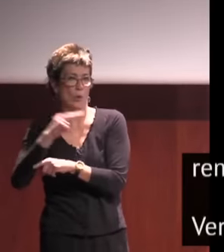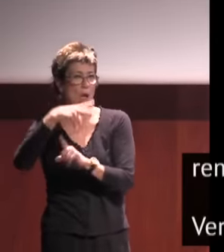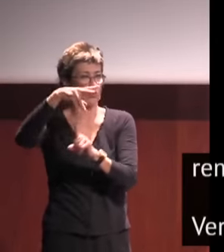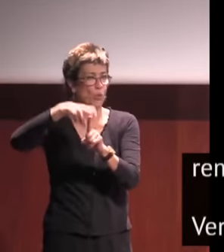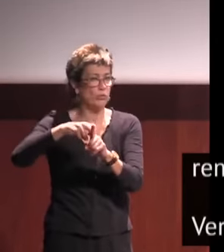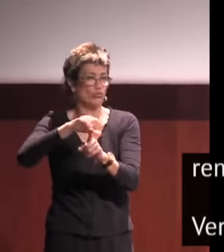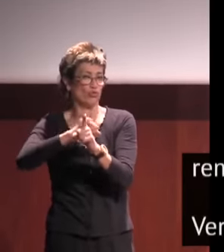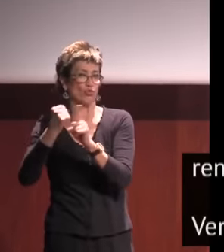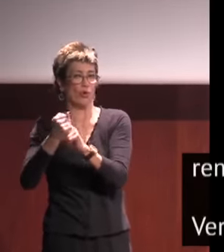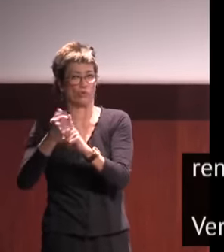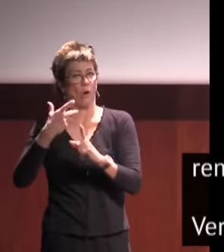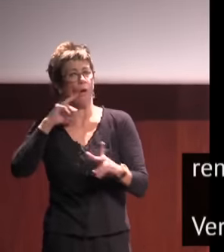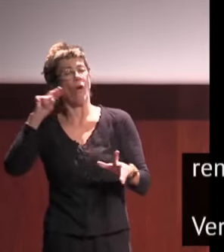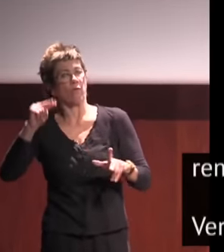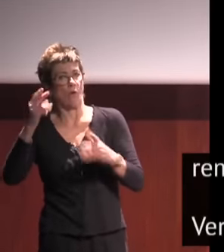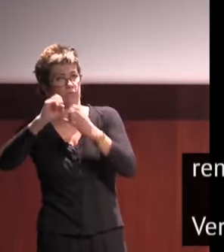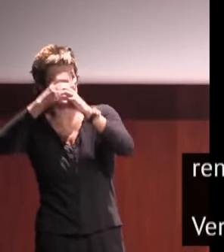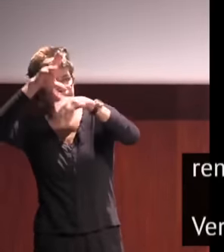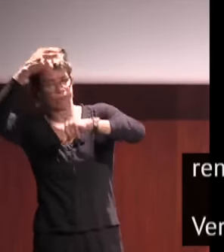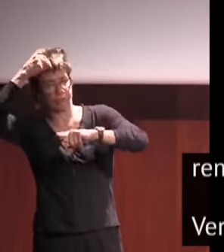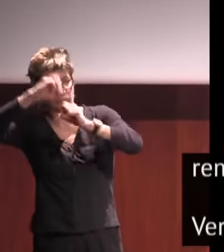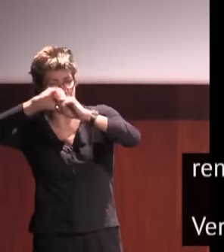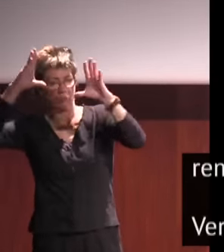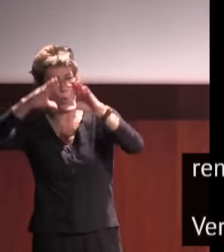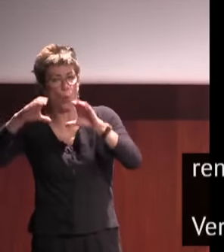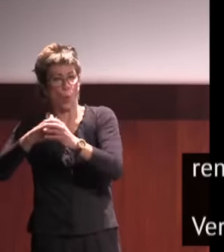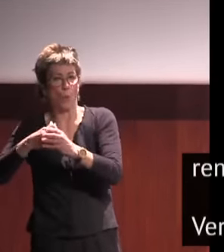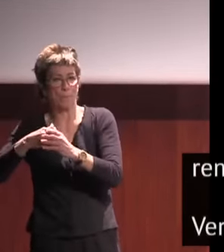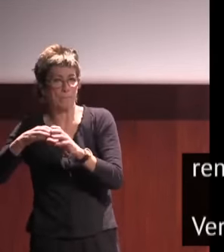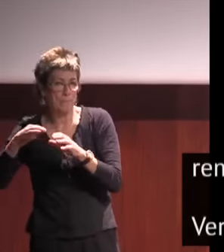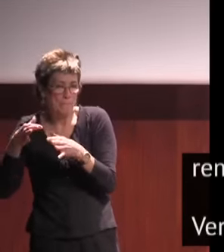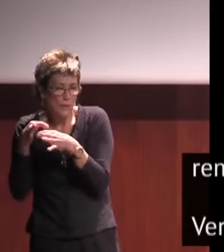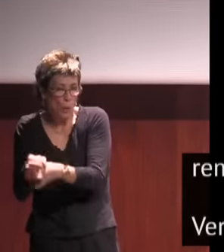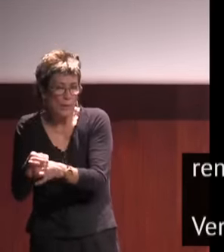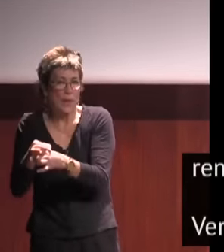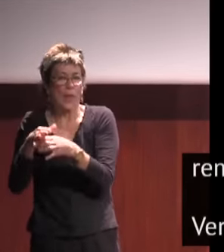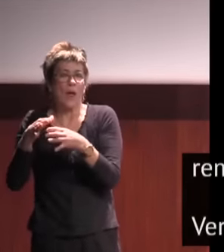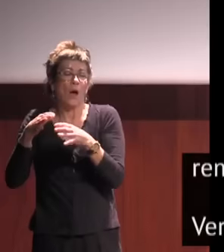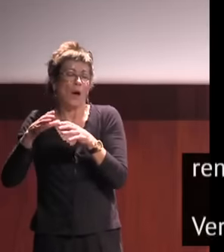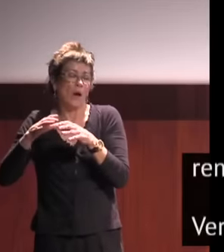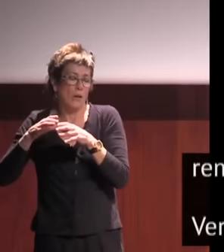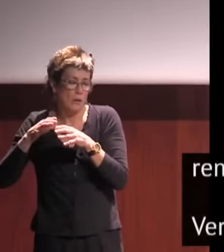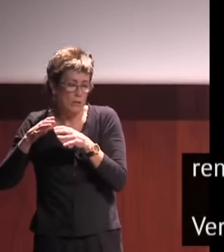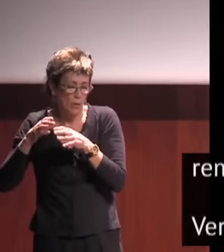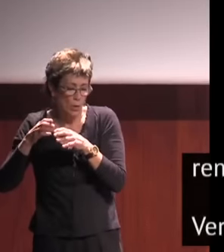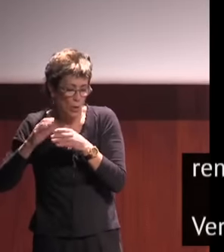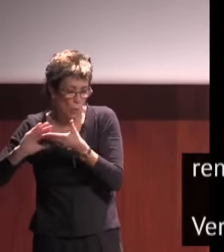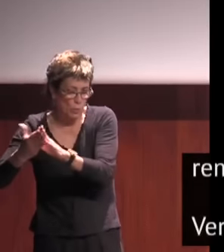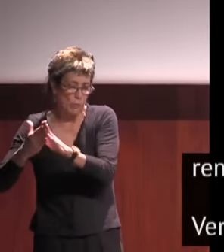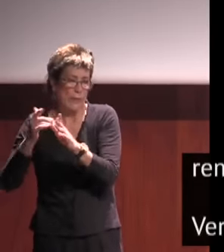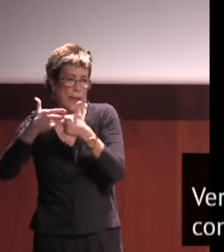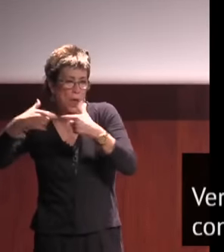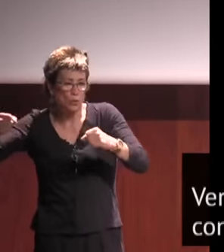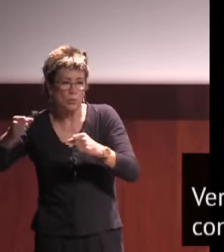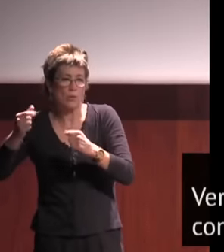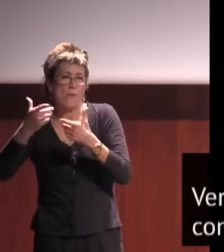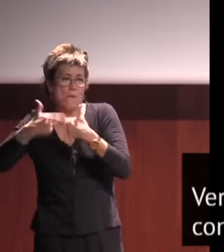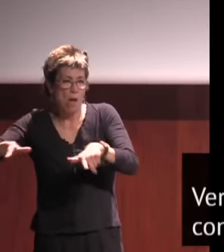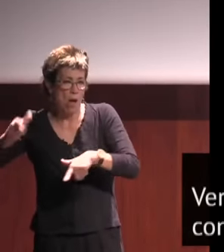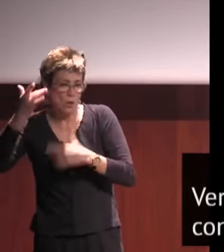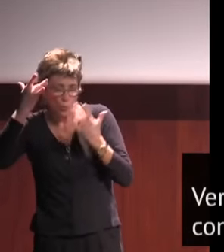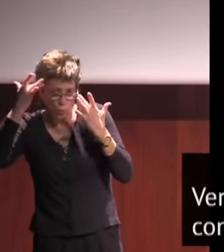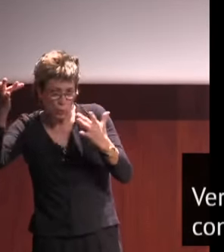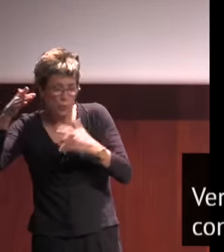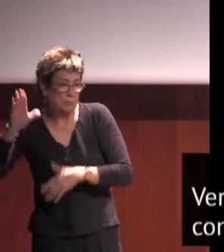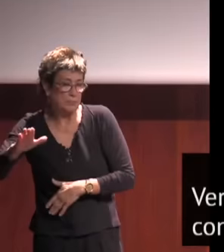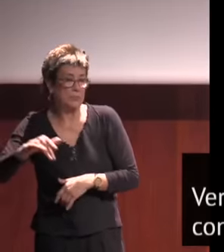considérés plutôt comme un groupe minoritaire et une communauté linguistique avec une langue et une culture propre. Pour ce qui